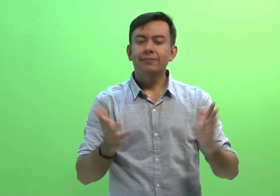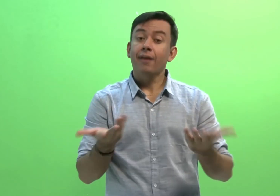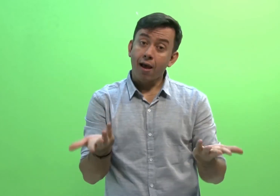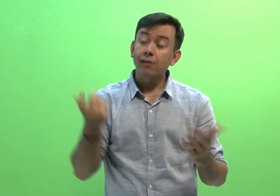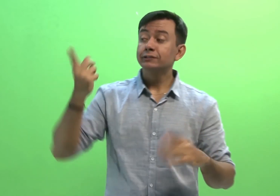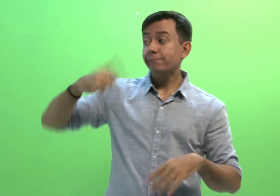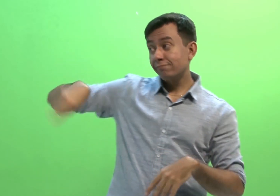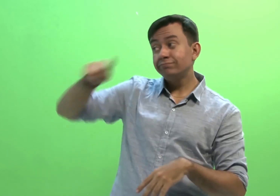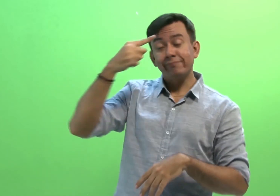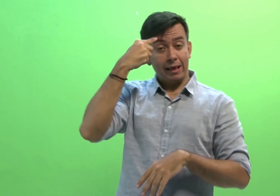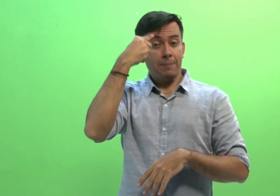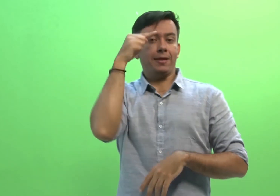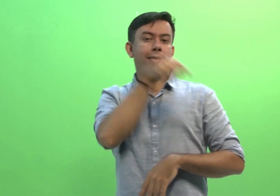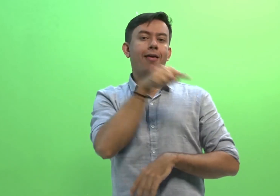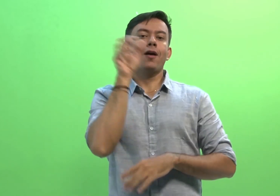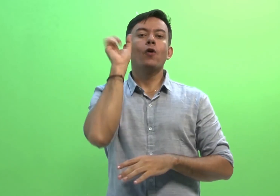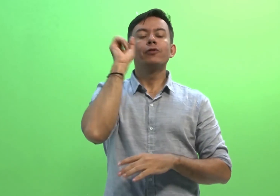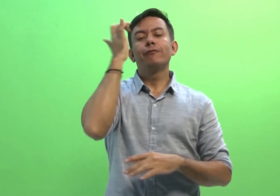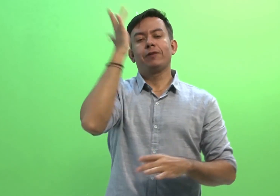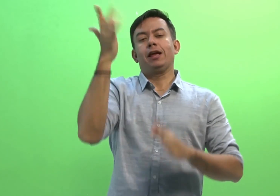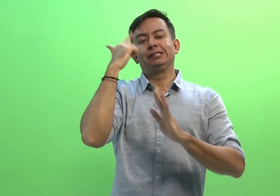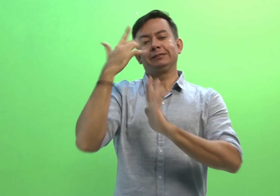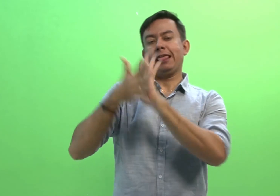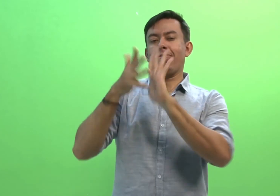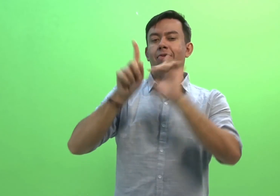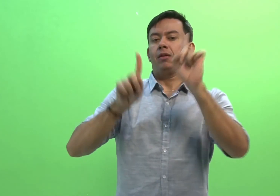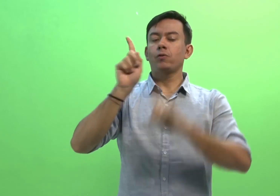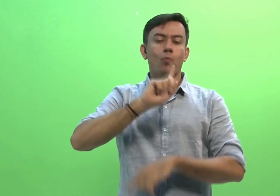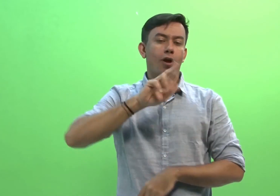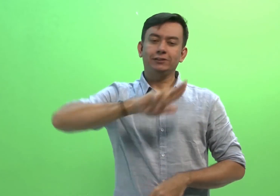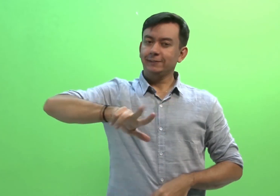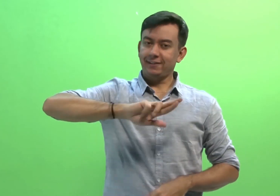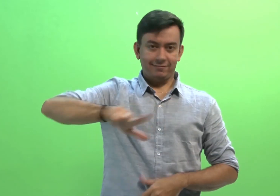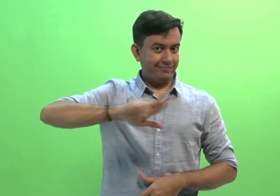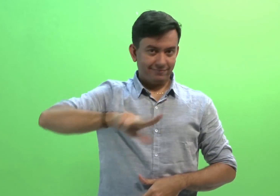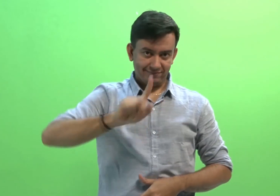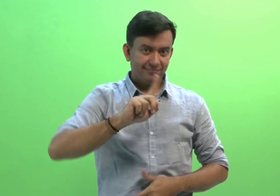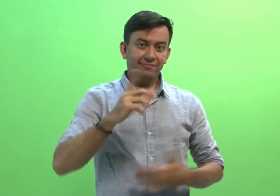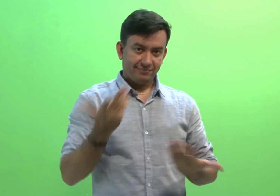Então, acredita-se que a língua de sinais é fácil, é algo gestual, mas não é.